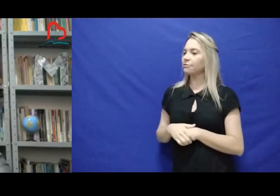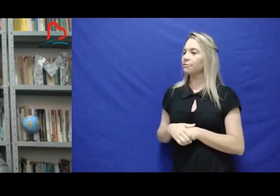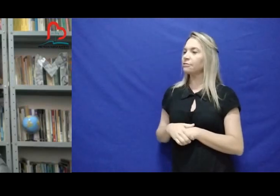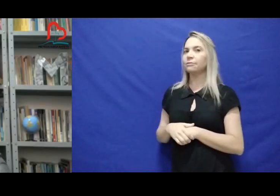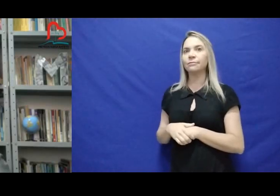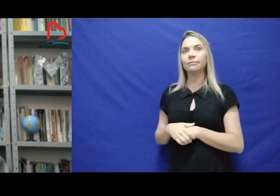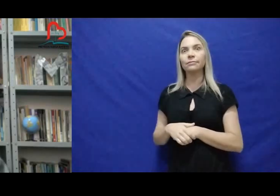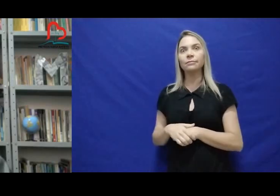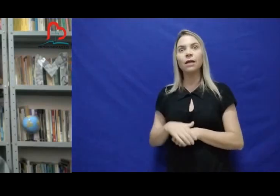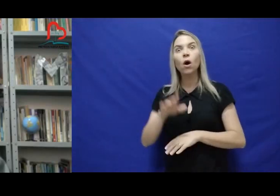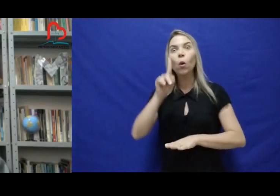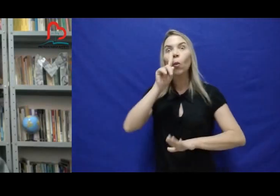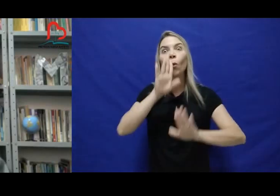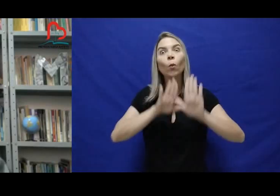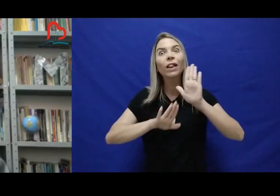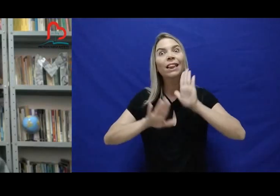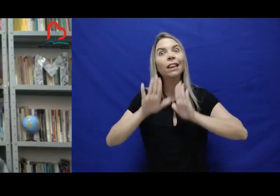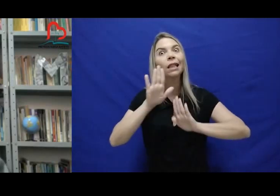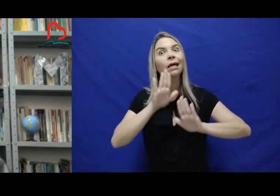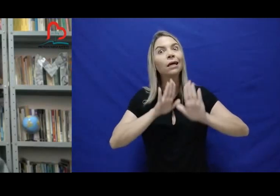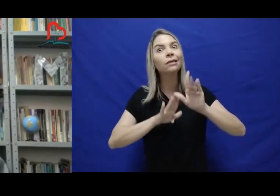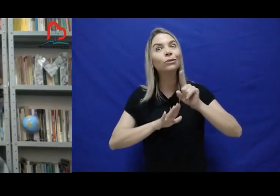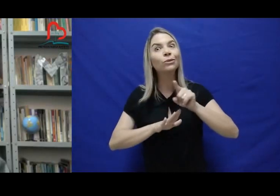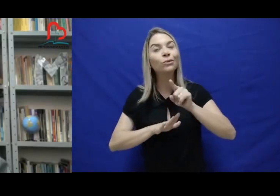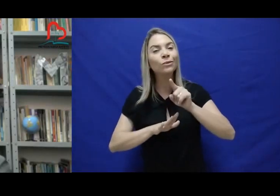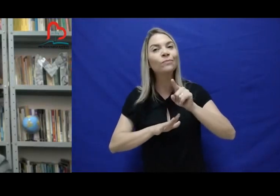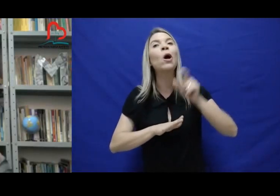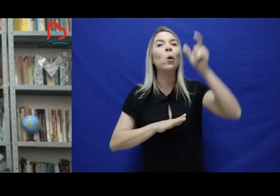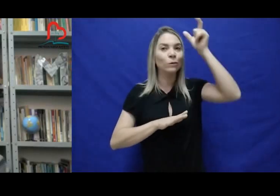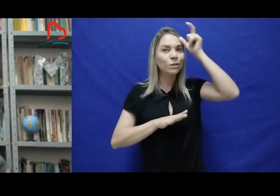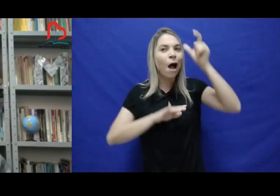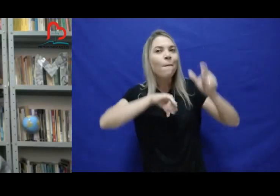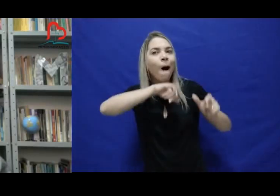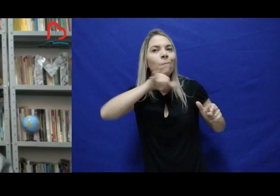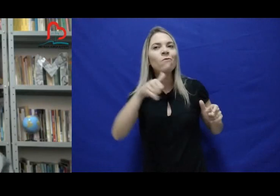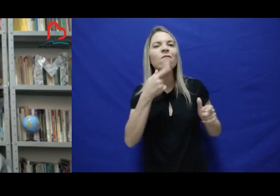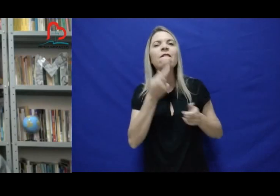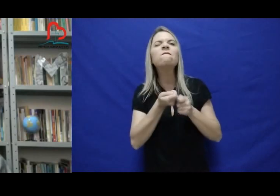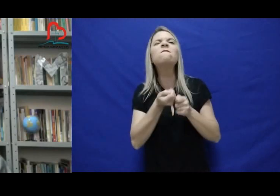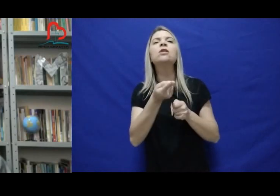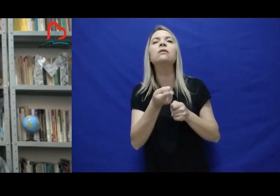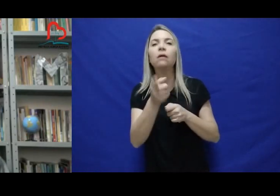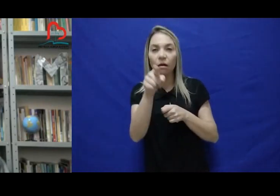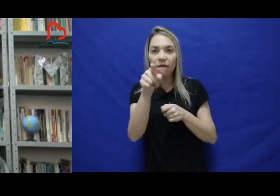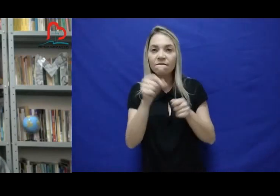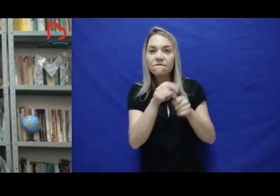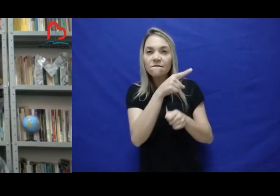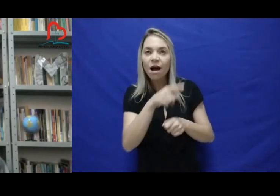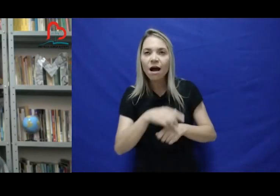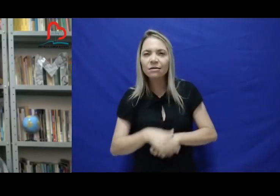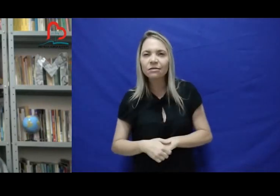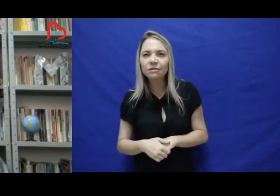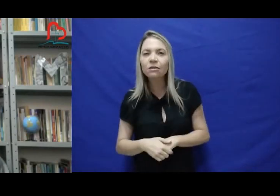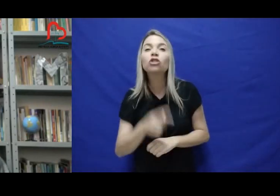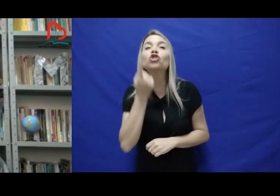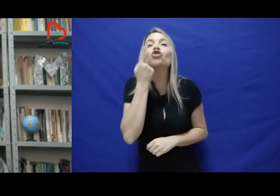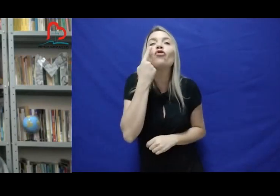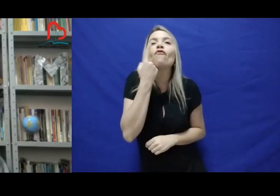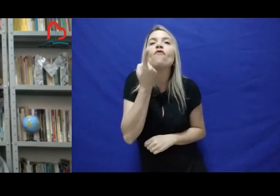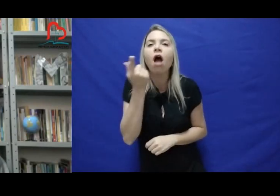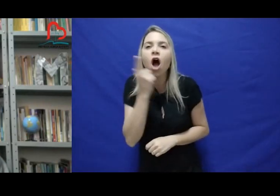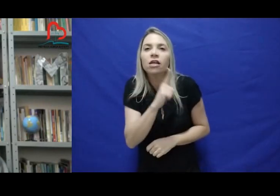Deus, faça algo extraordinário. Cuidado. Dê toda a glória a Deus. Não queira glória para si. Você não é